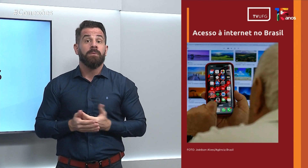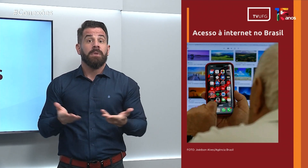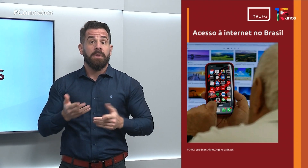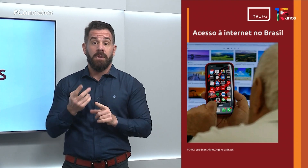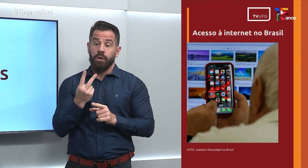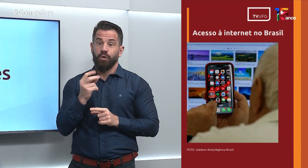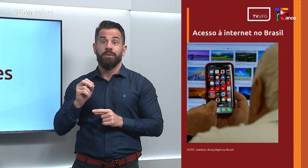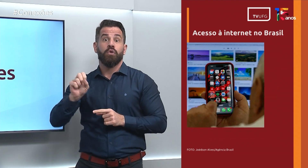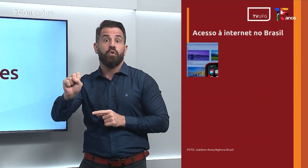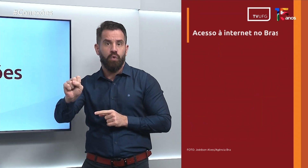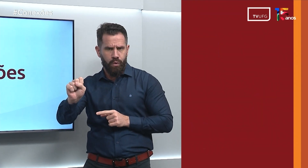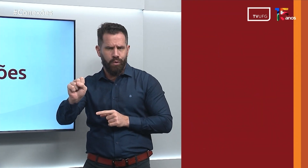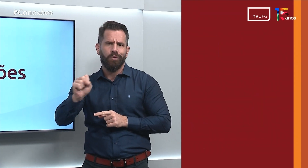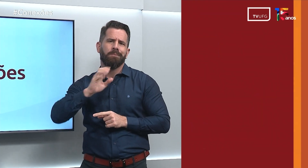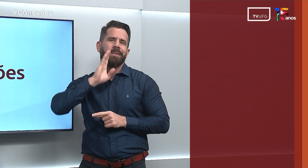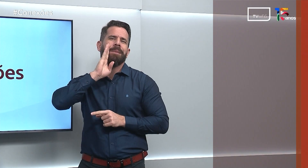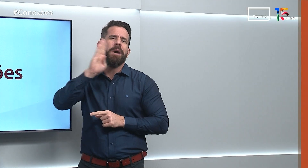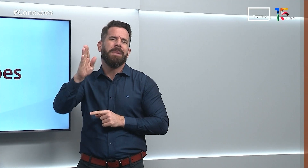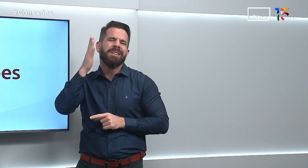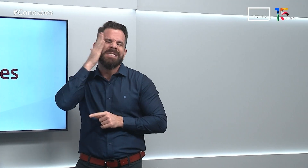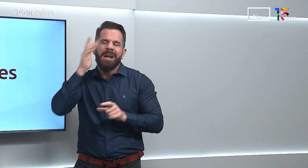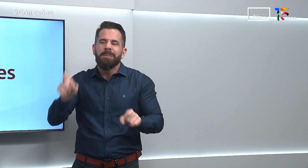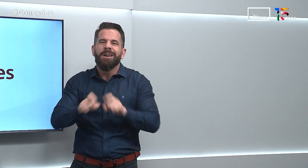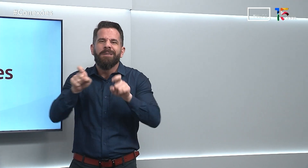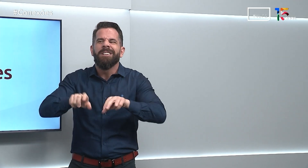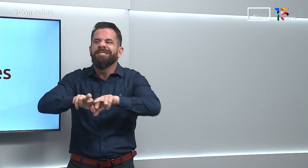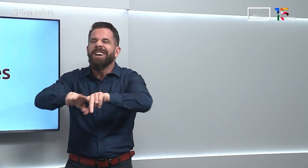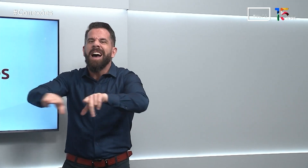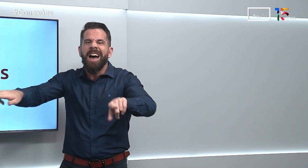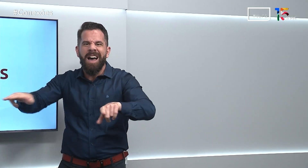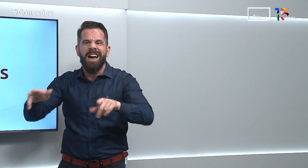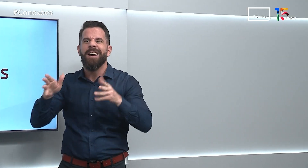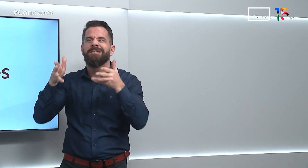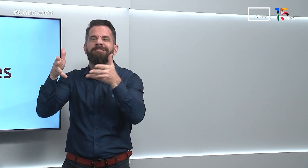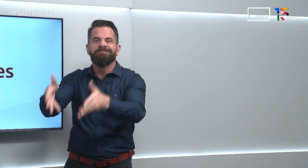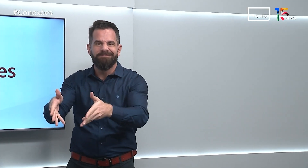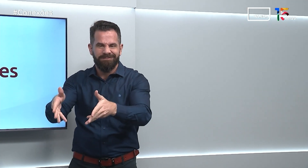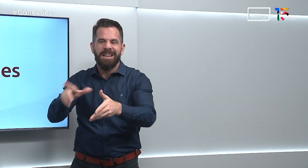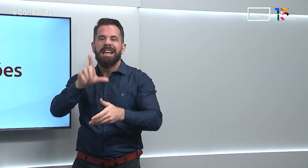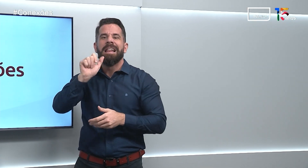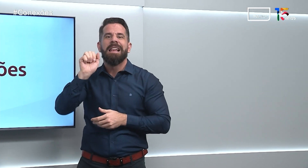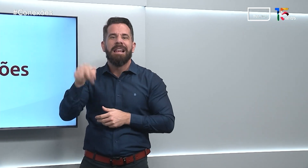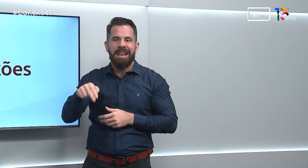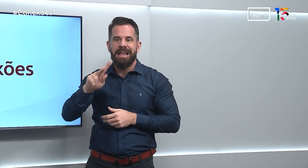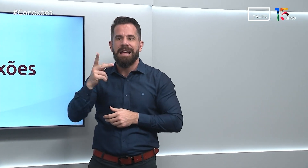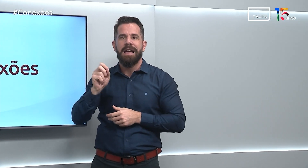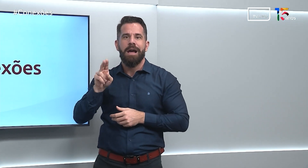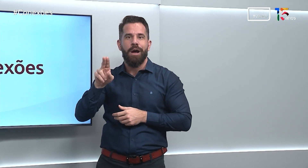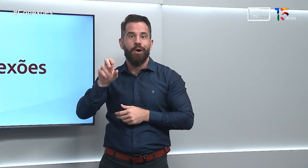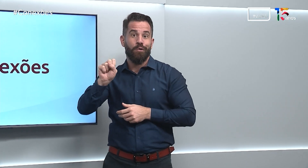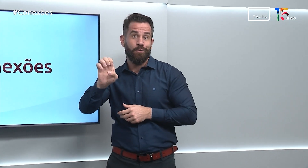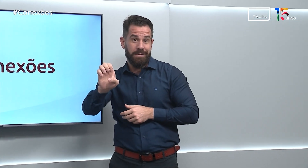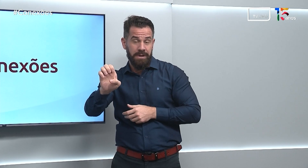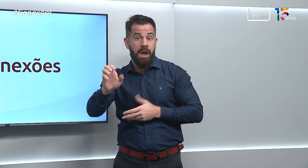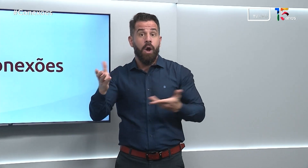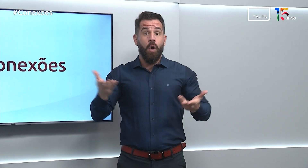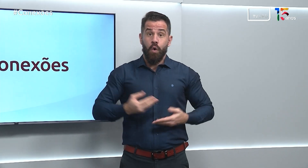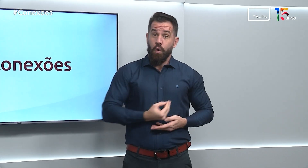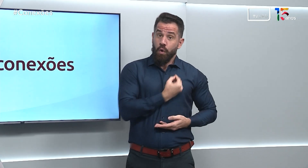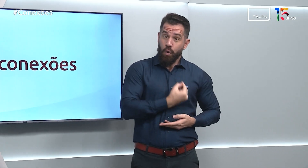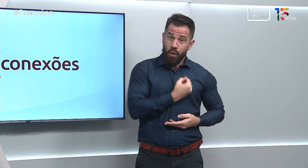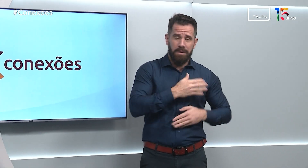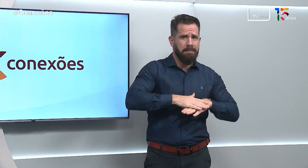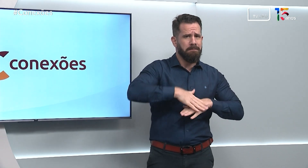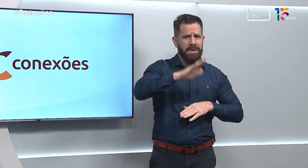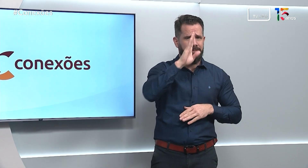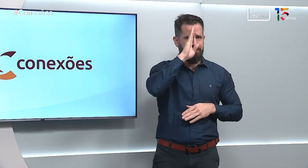principalmente por LAN houses e computadores. Atualmente, quase todos se conectam utilizando